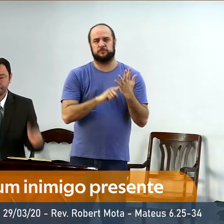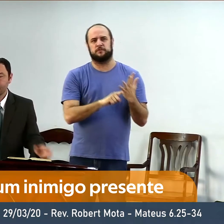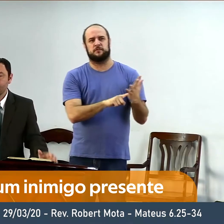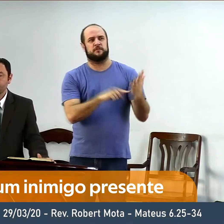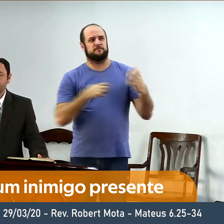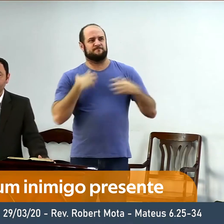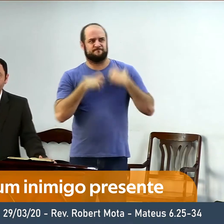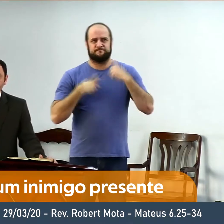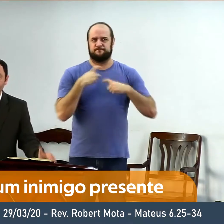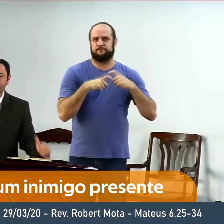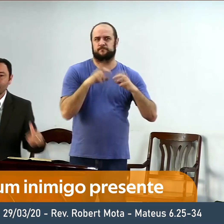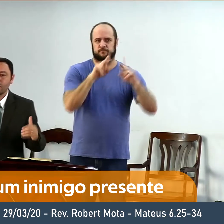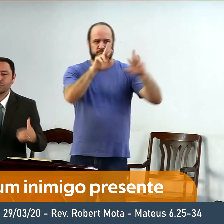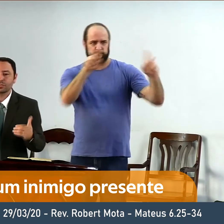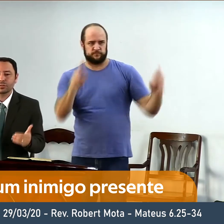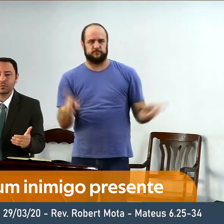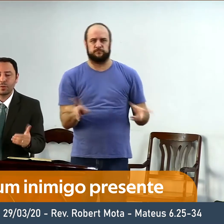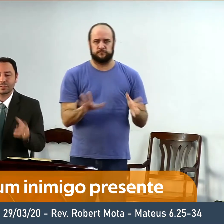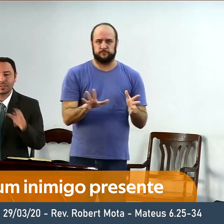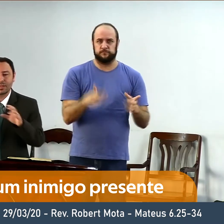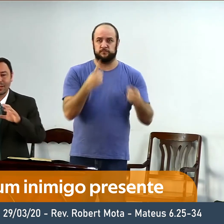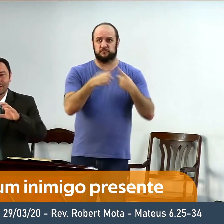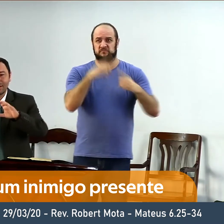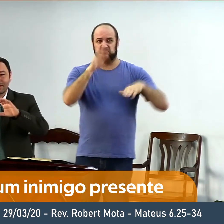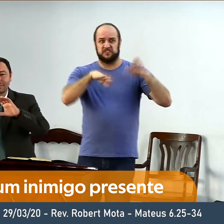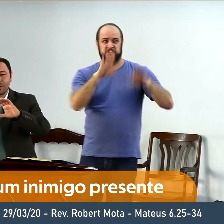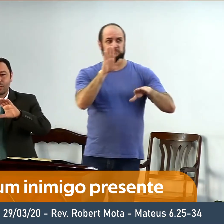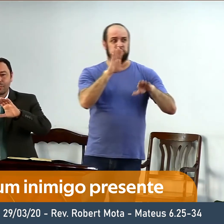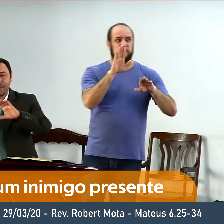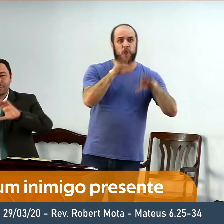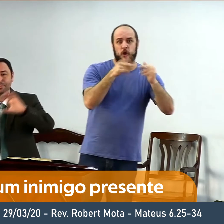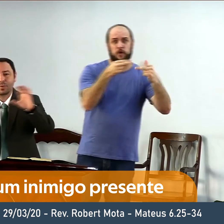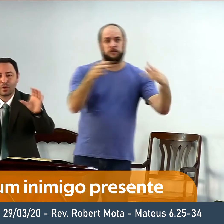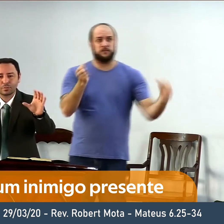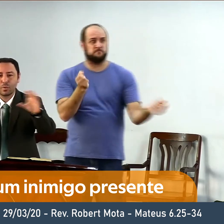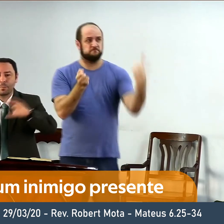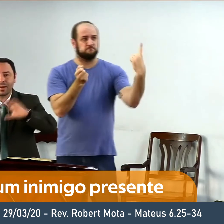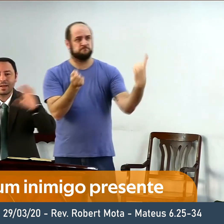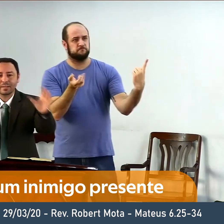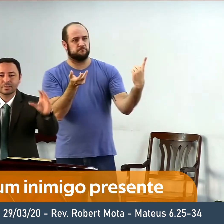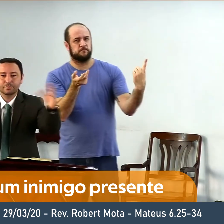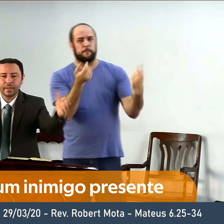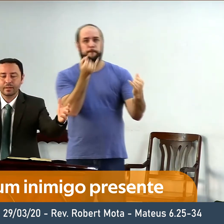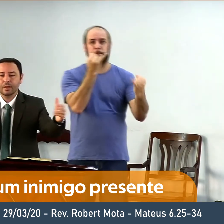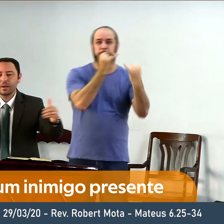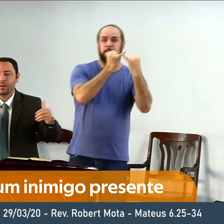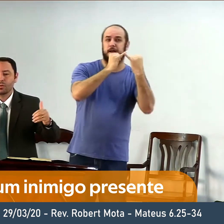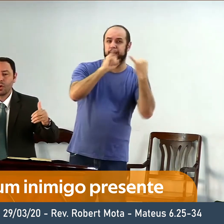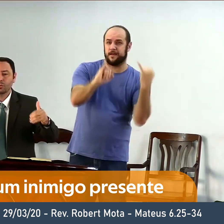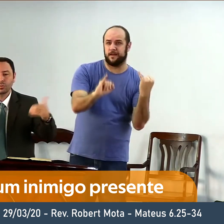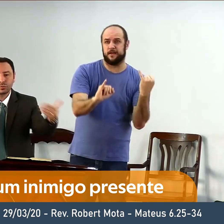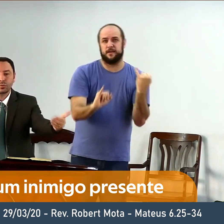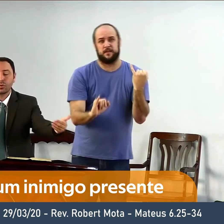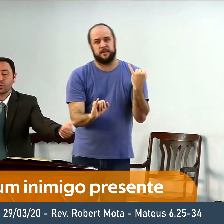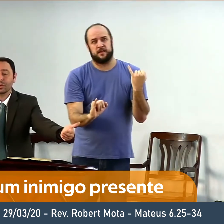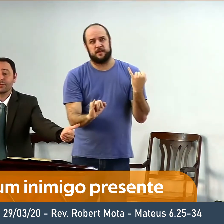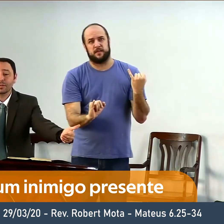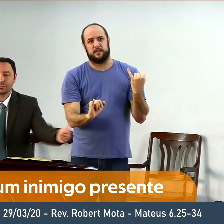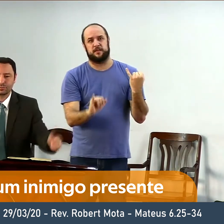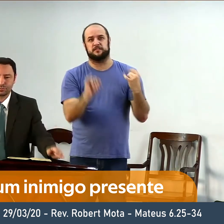quê? Porque tem alguns sintomas que estão bem próximos ou parece bem com o